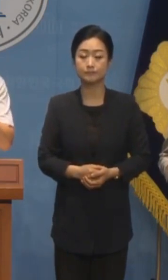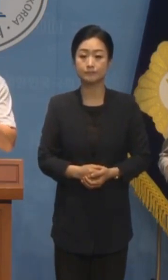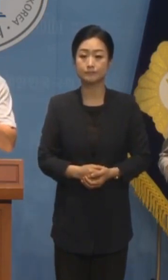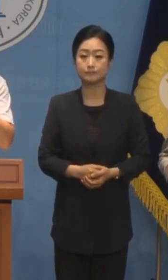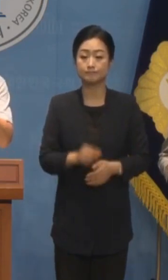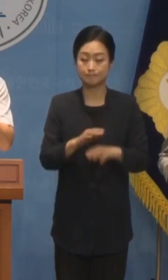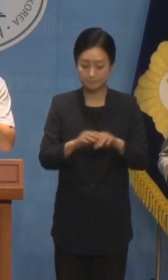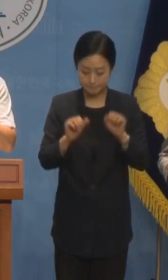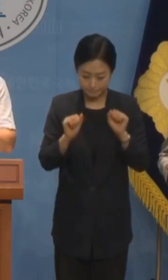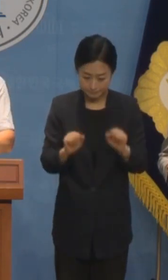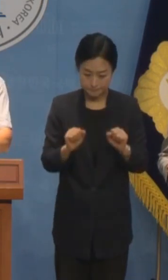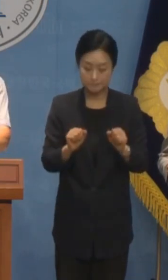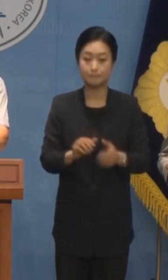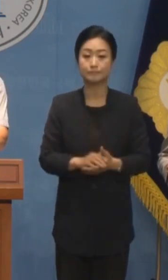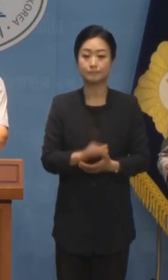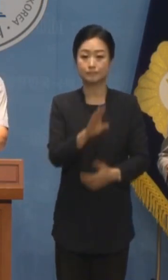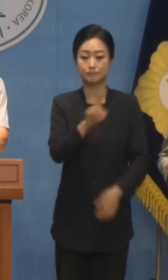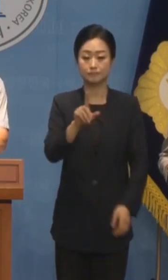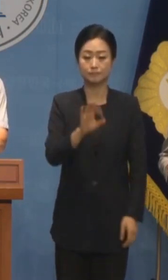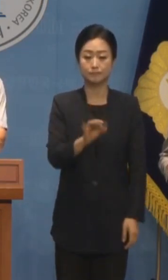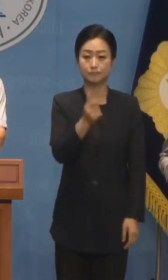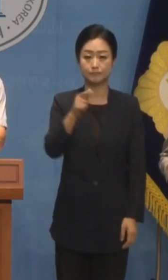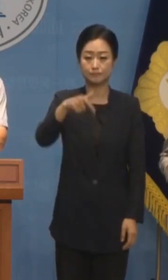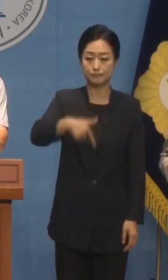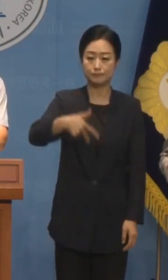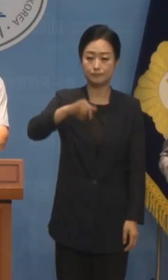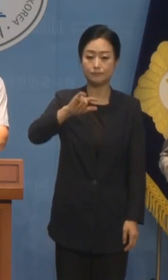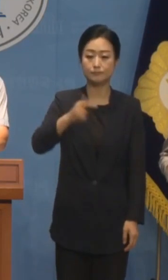예, 안녕하십니까. 방학진입니다.